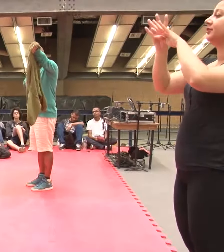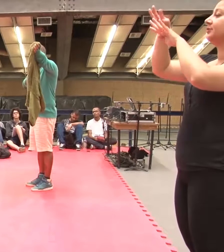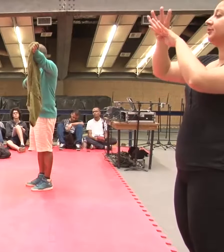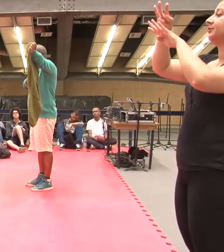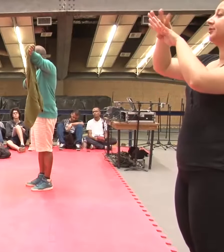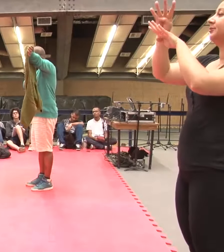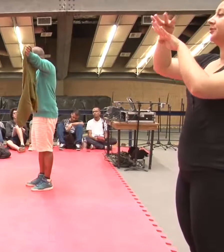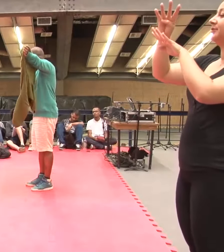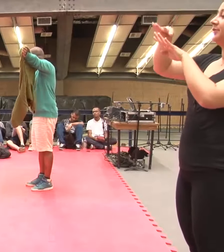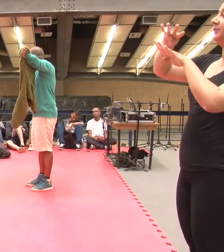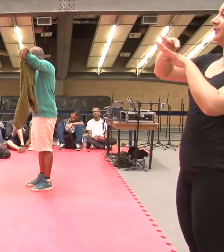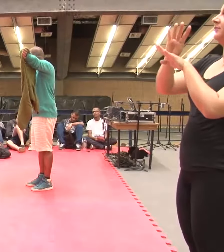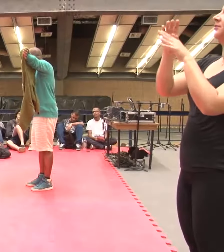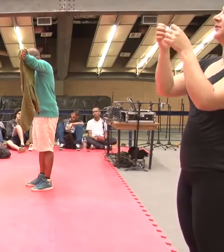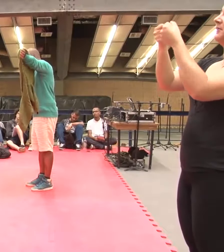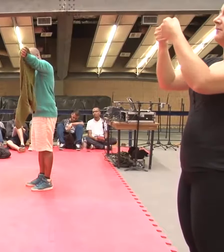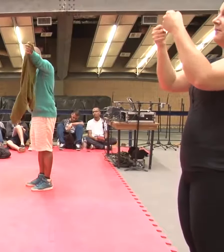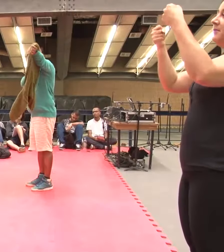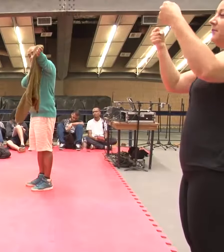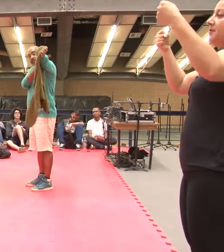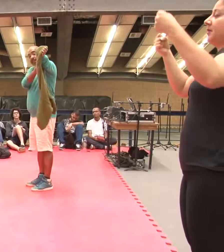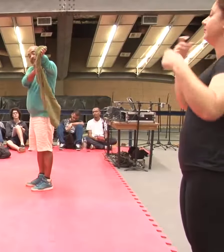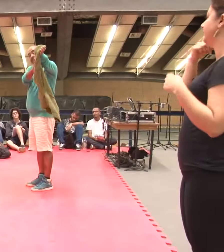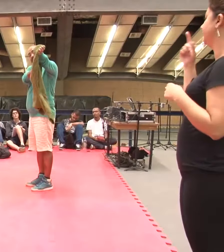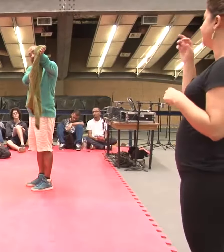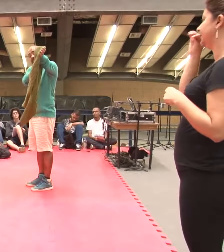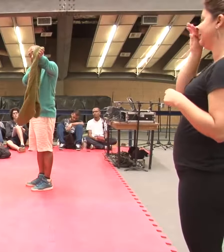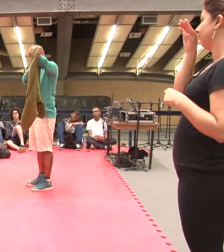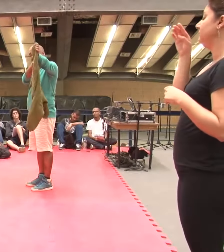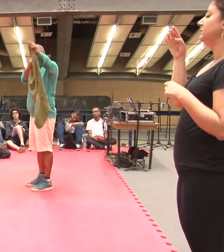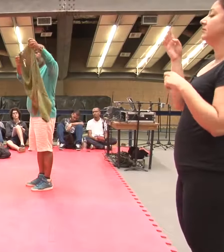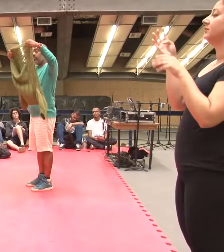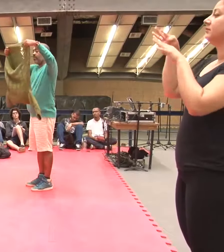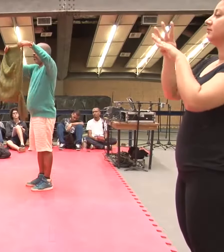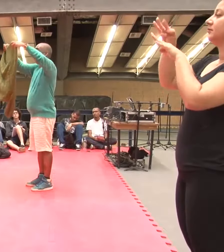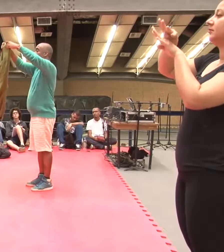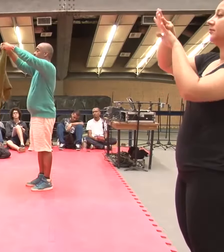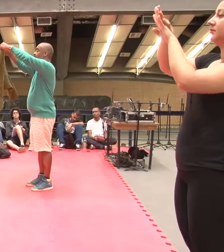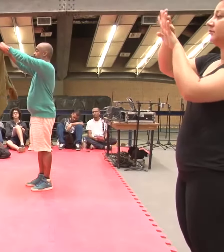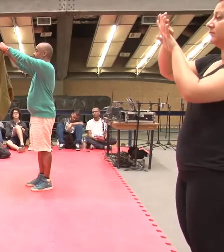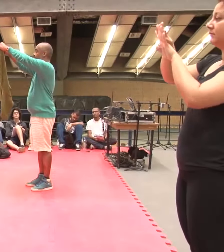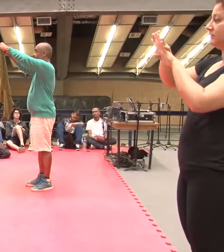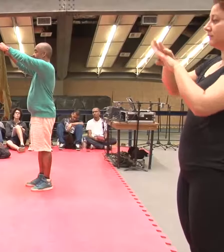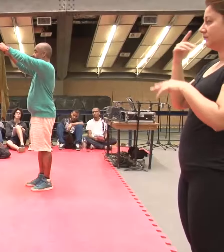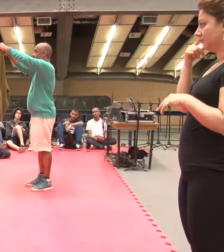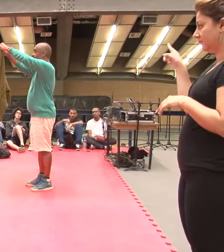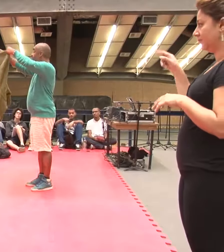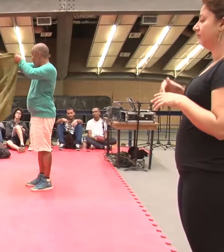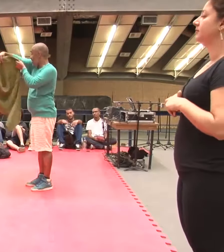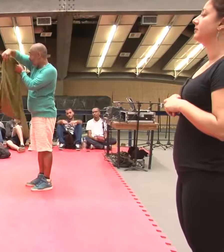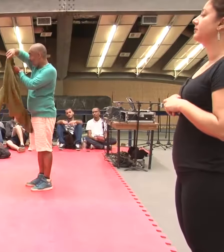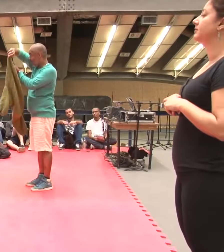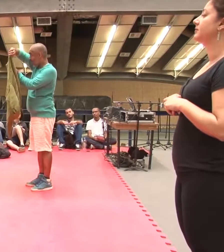O casaco da Suelen, a gente vai ver as tramas do tecido aqui, ó.